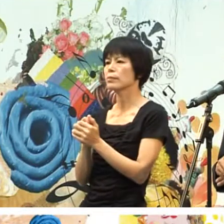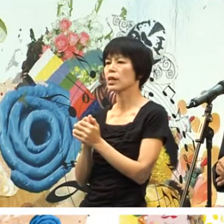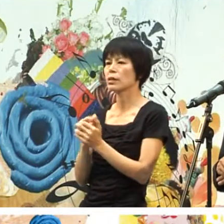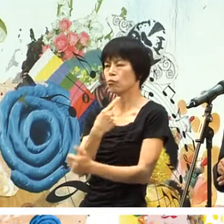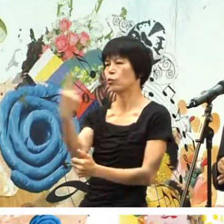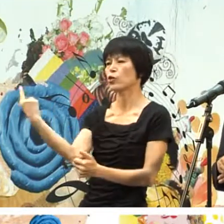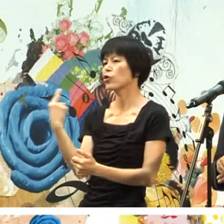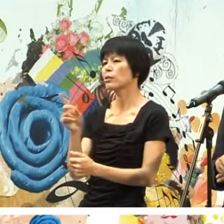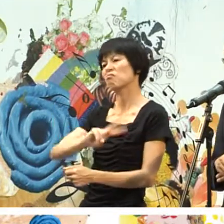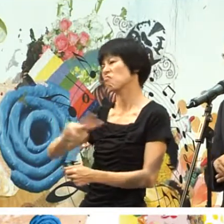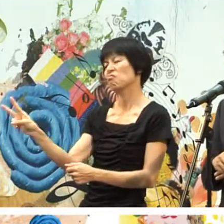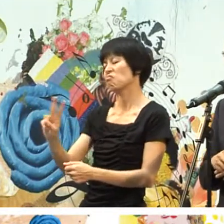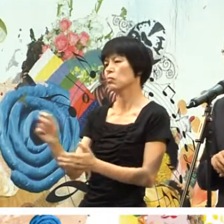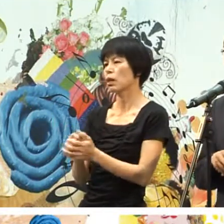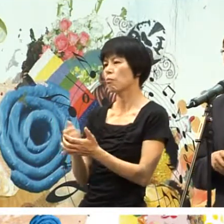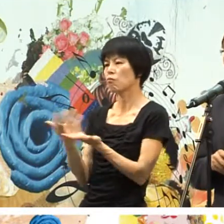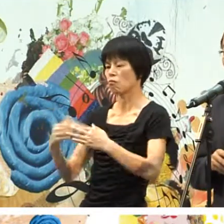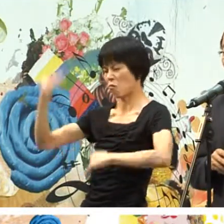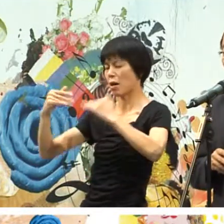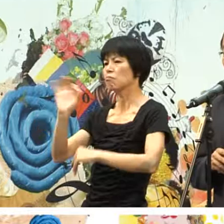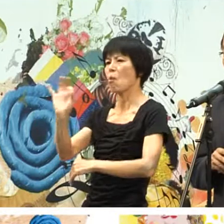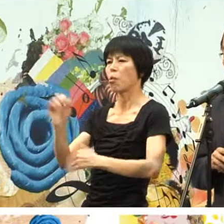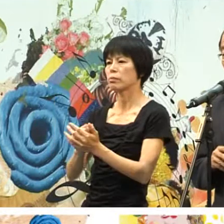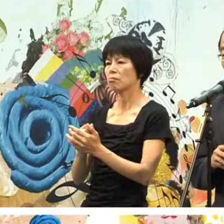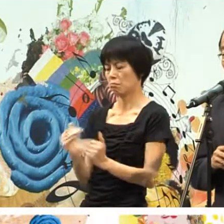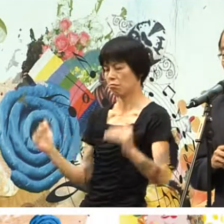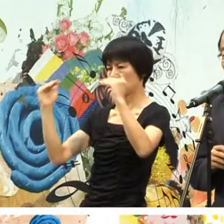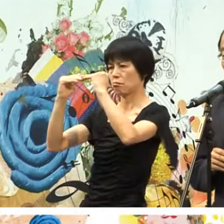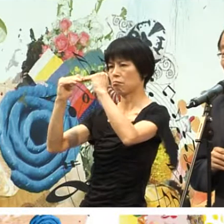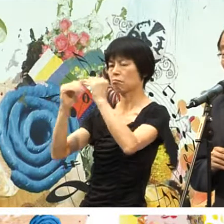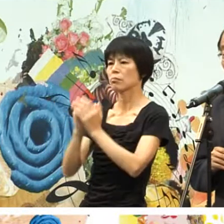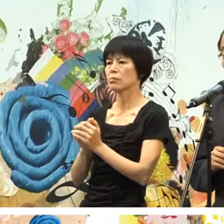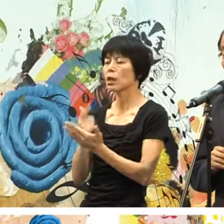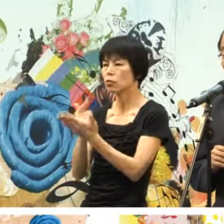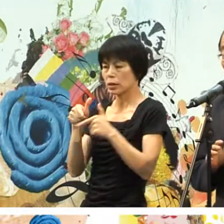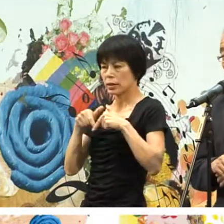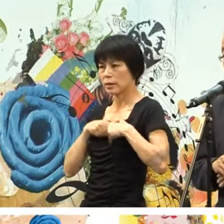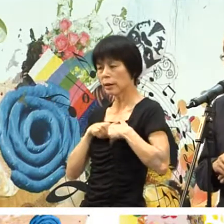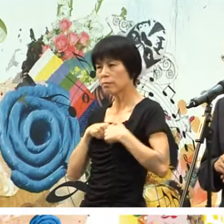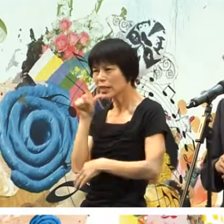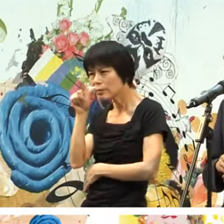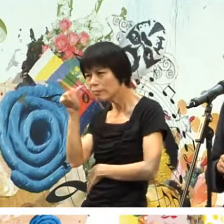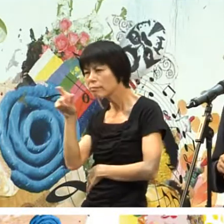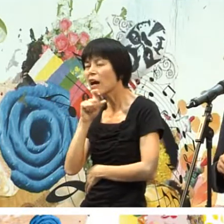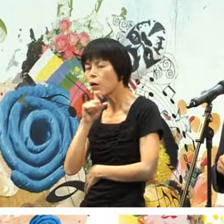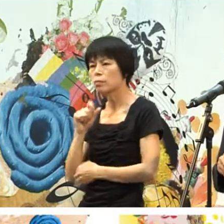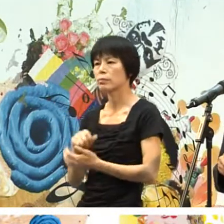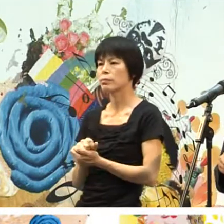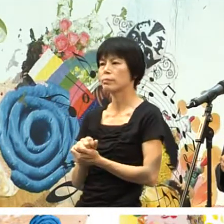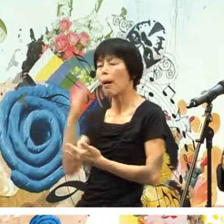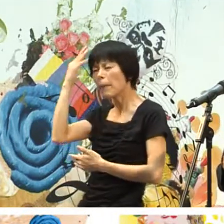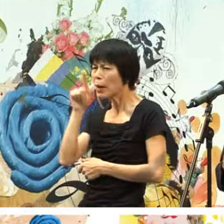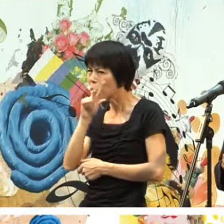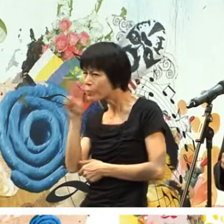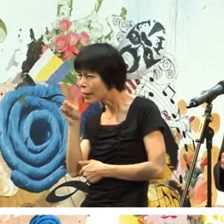家無分彼此、無分高低，最重要的就是你心裡面那種欣賞能力。當我們懂得欣賞